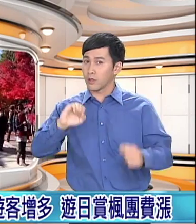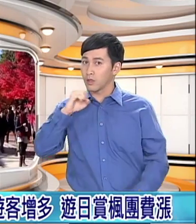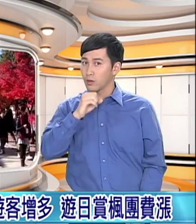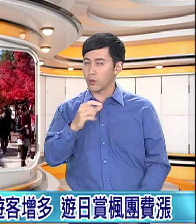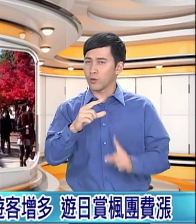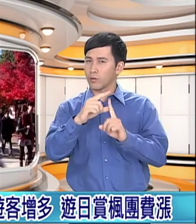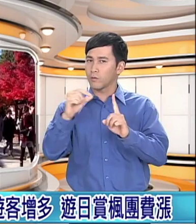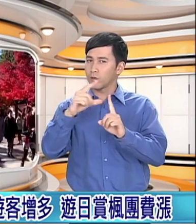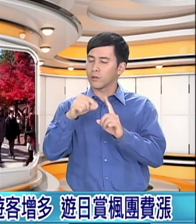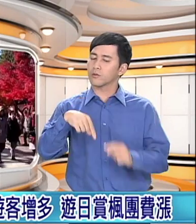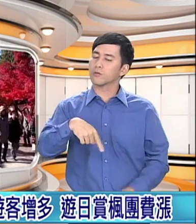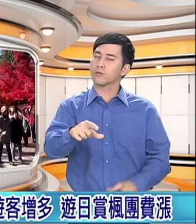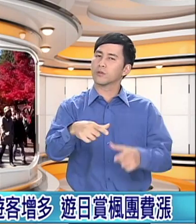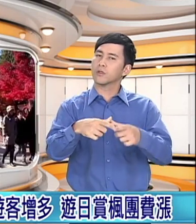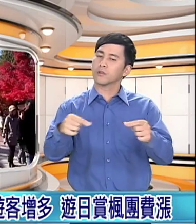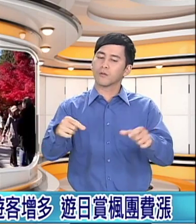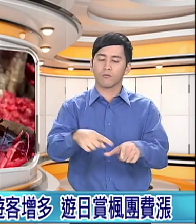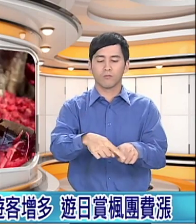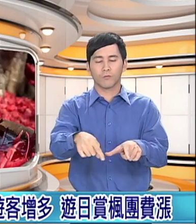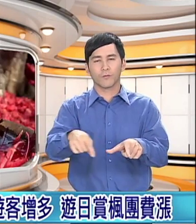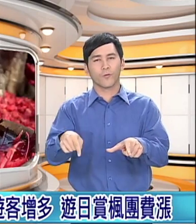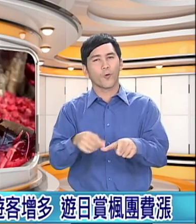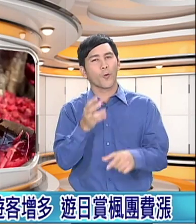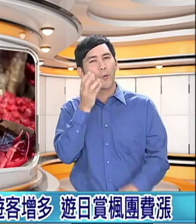大涨了2000到5000元。